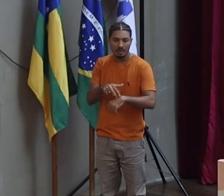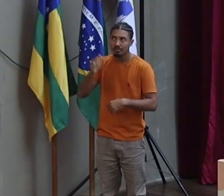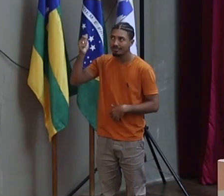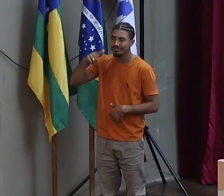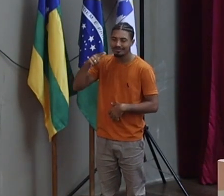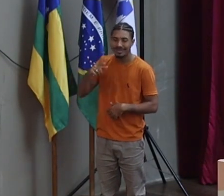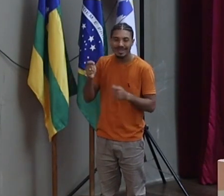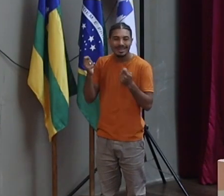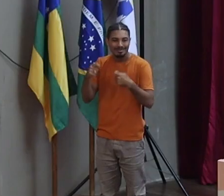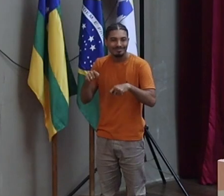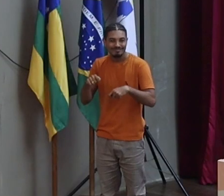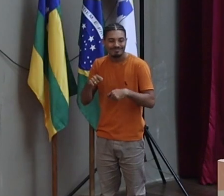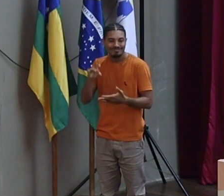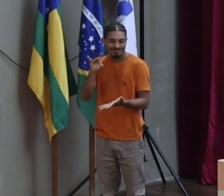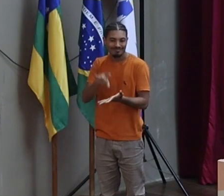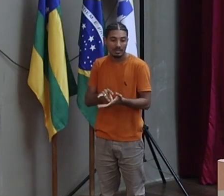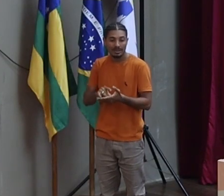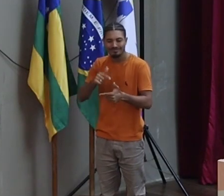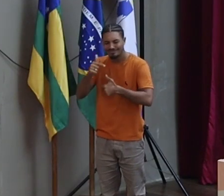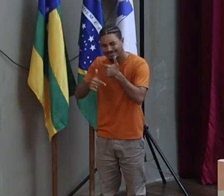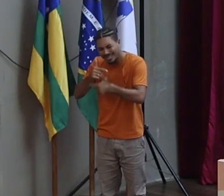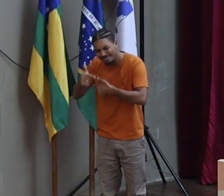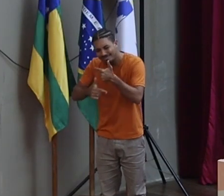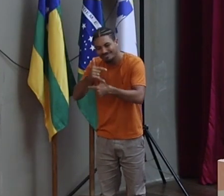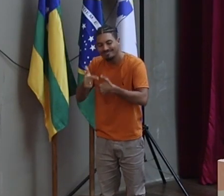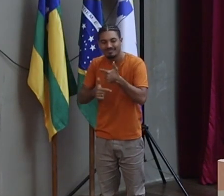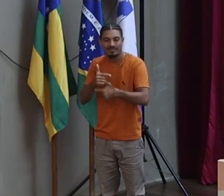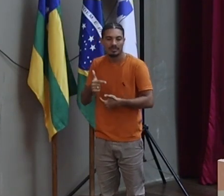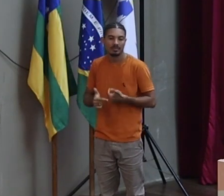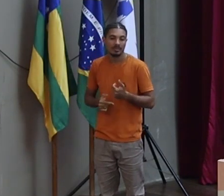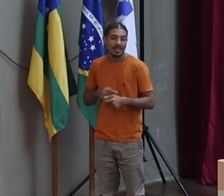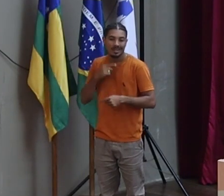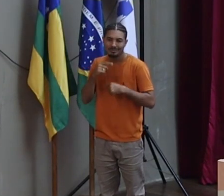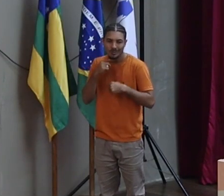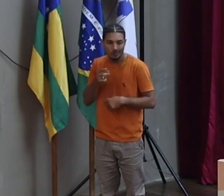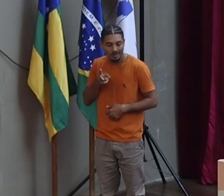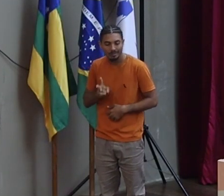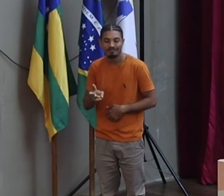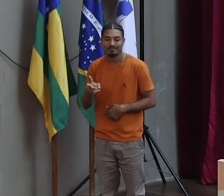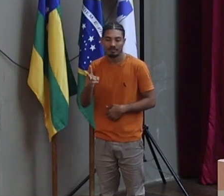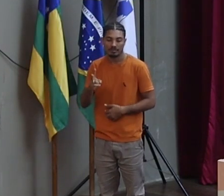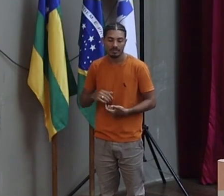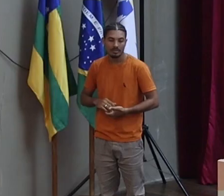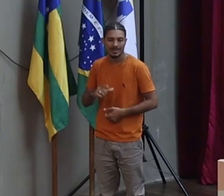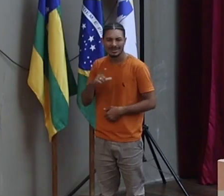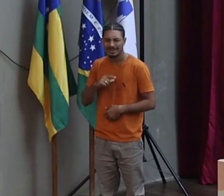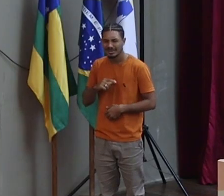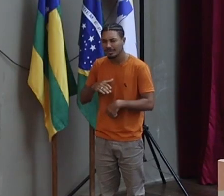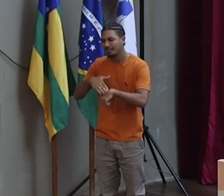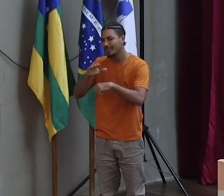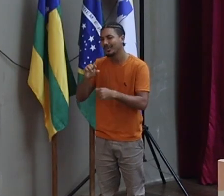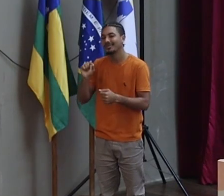e havia muito trabalho pela frente. O trabalho, sem dúvida, não terminou. Há muito que fazer